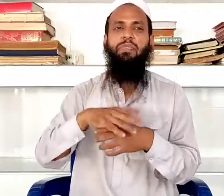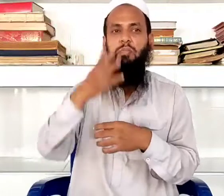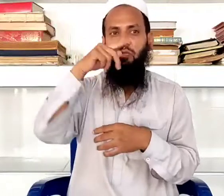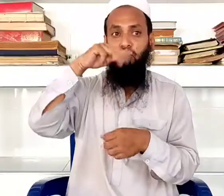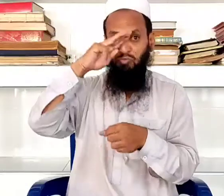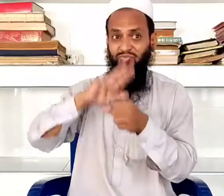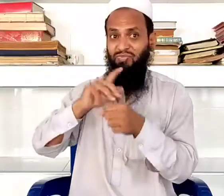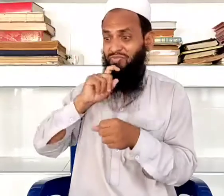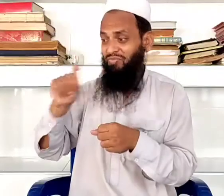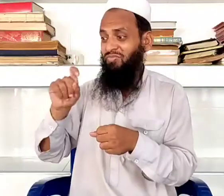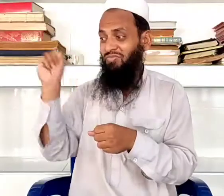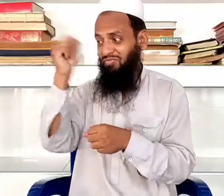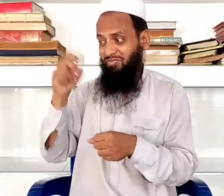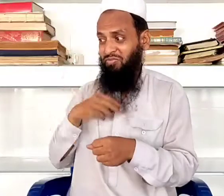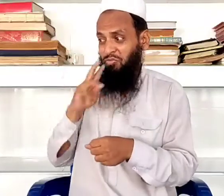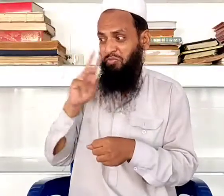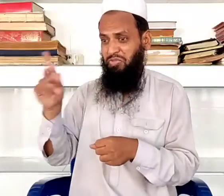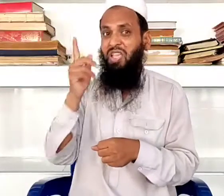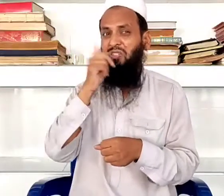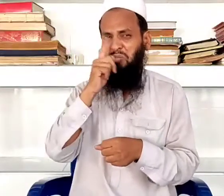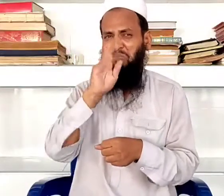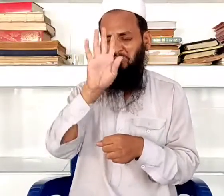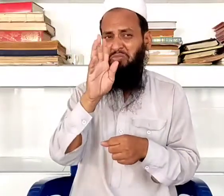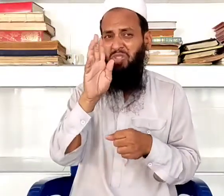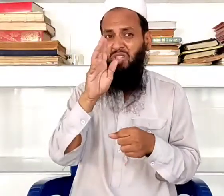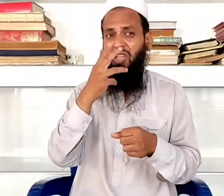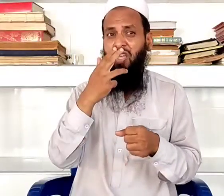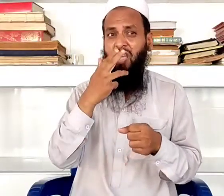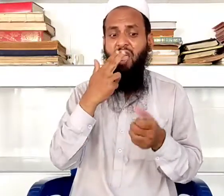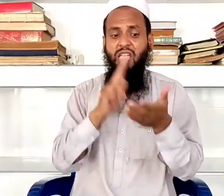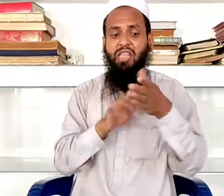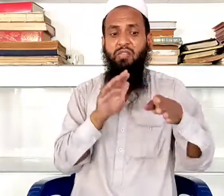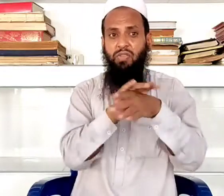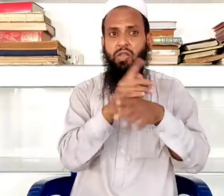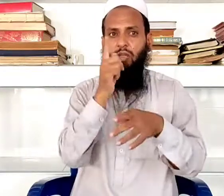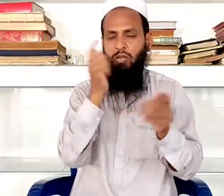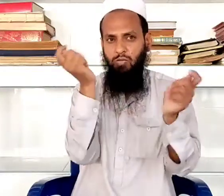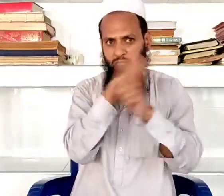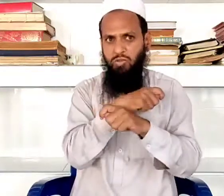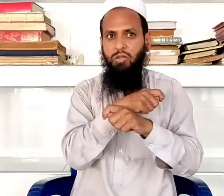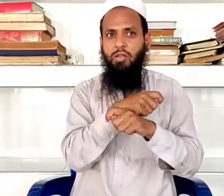کہ جاؤ روضہ خاص کے اوپر اور اسے جا کے اس عورت کو لو خط لے کے آؤ